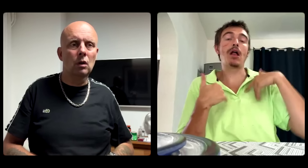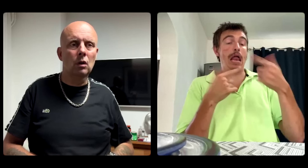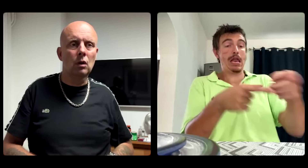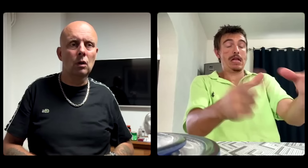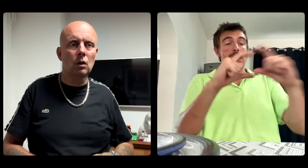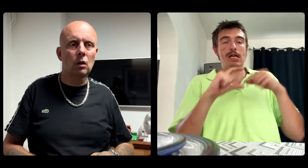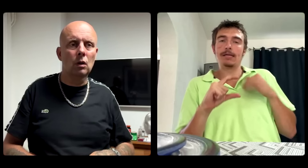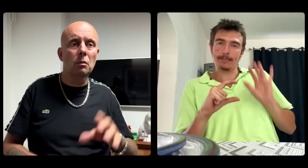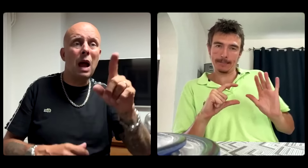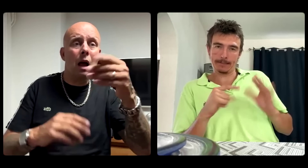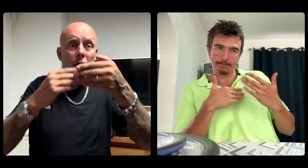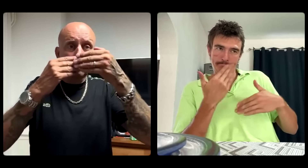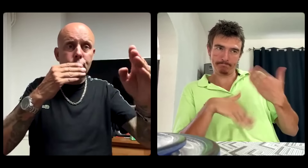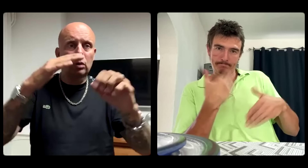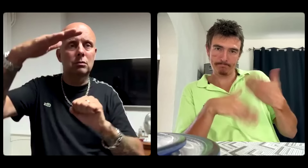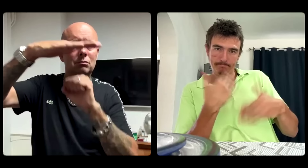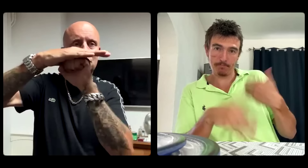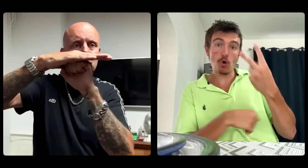Ik ga wel